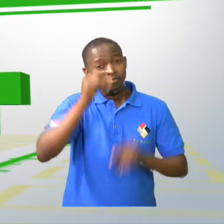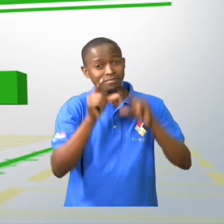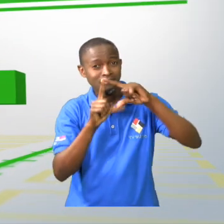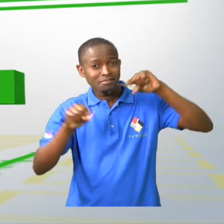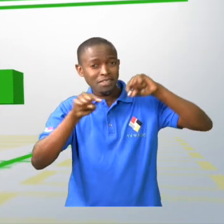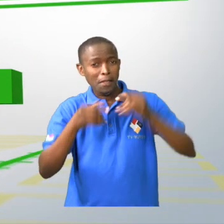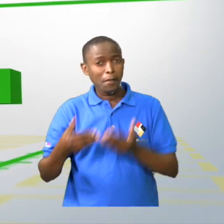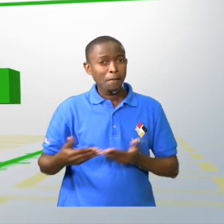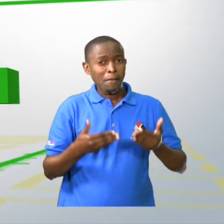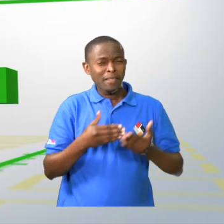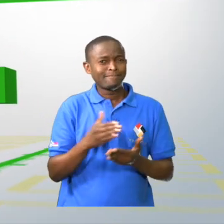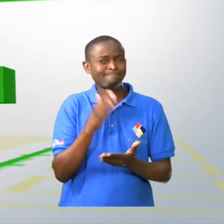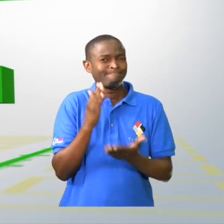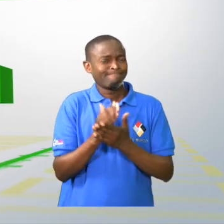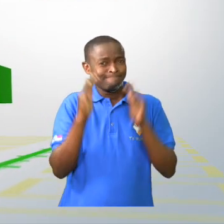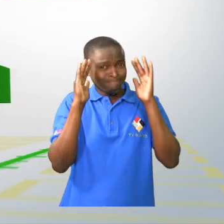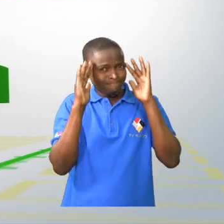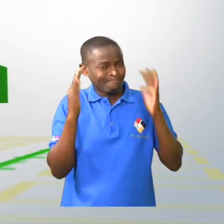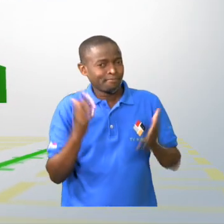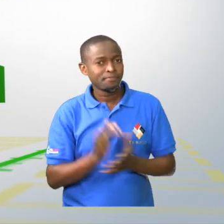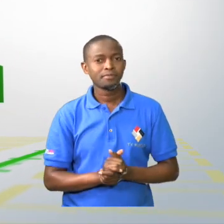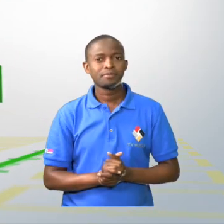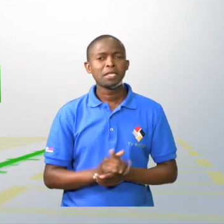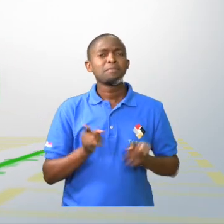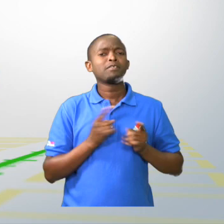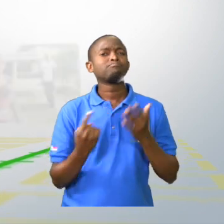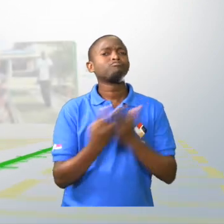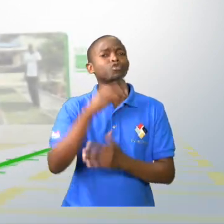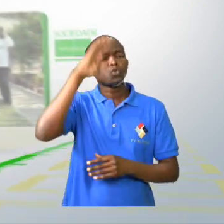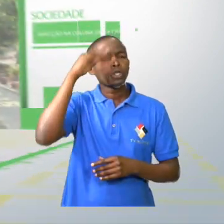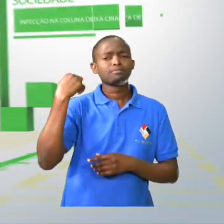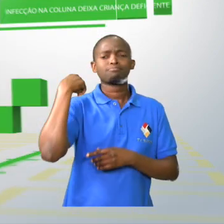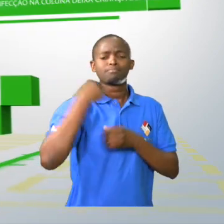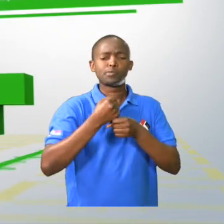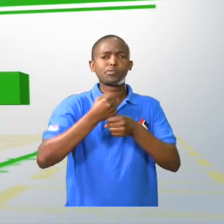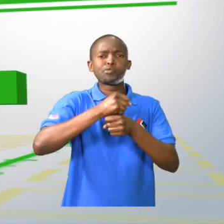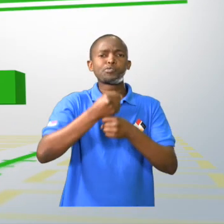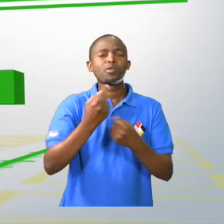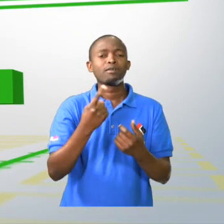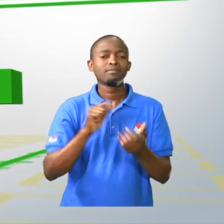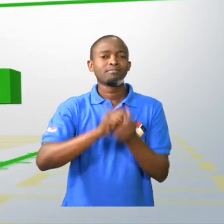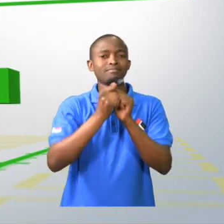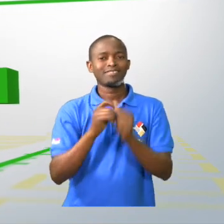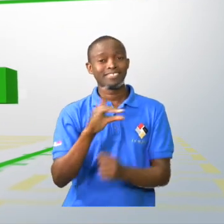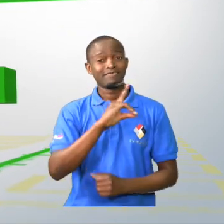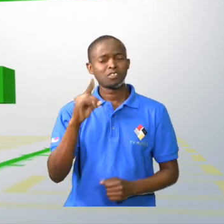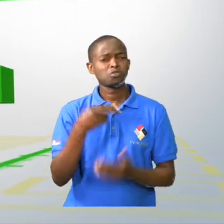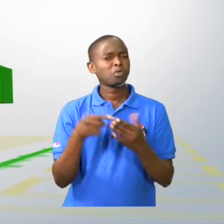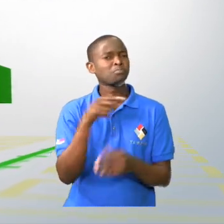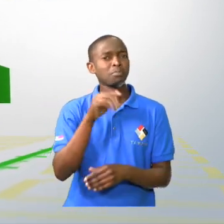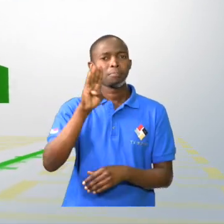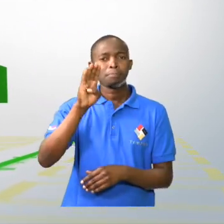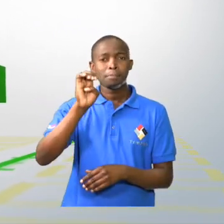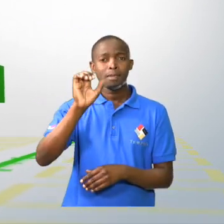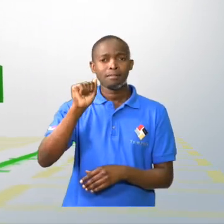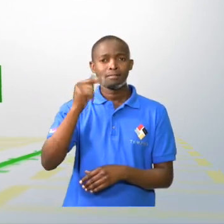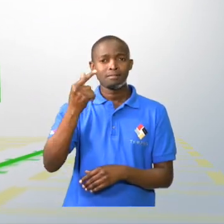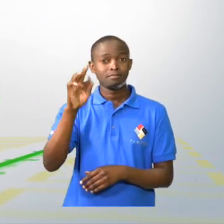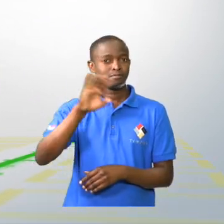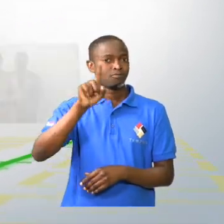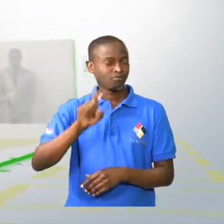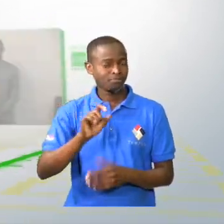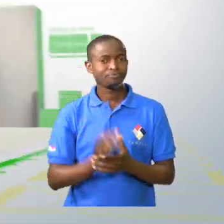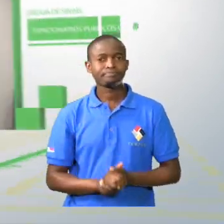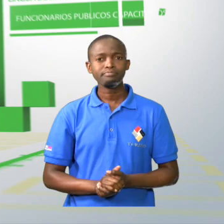Veja os mitos de medicamento tradicional em bebês. Infecção na coluna provocou deficiência físico-motora